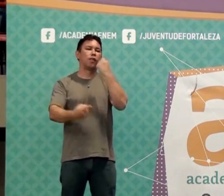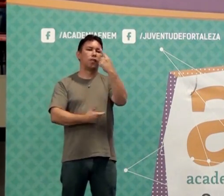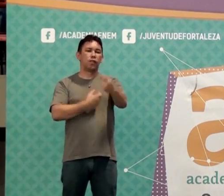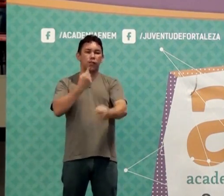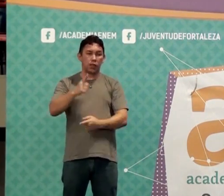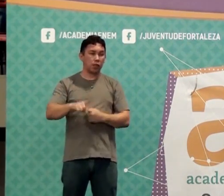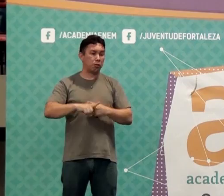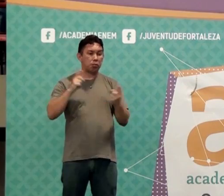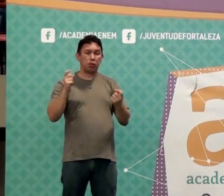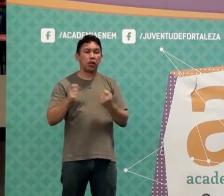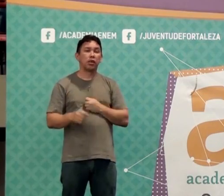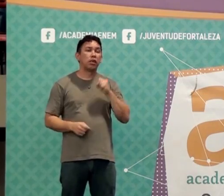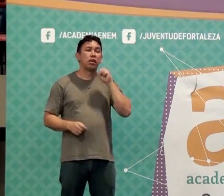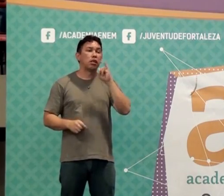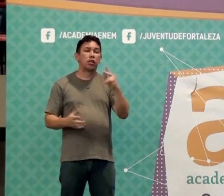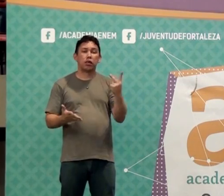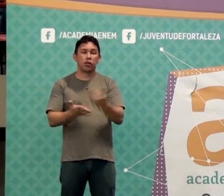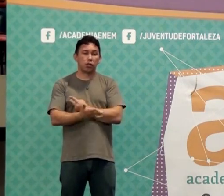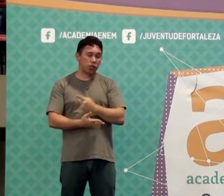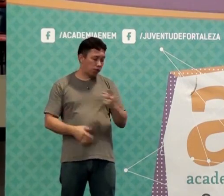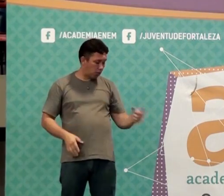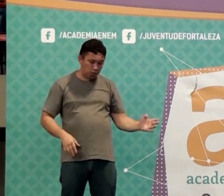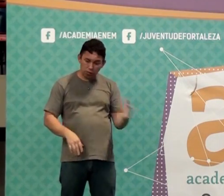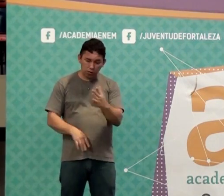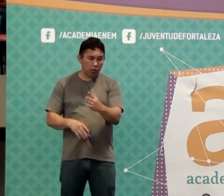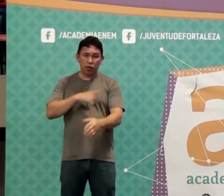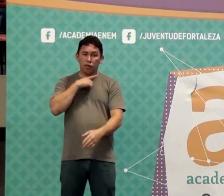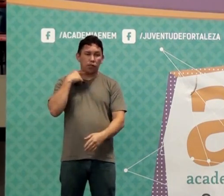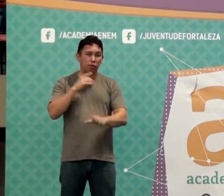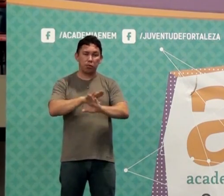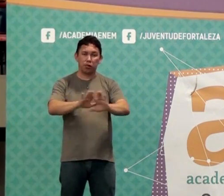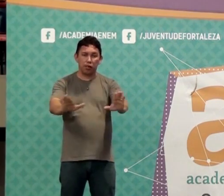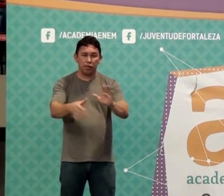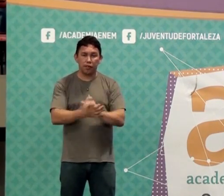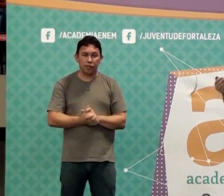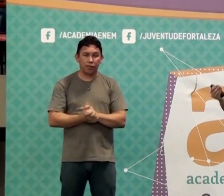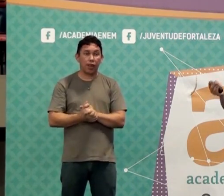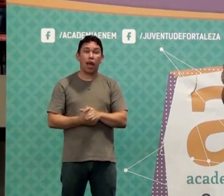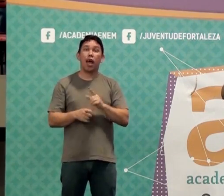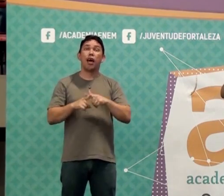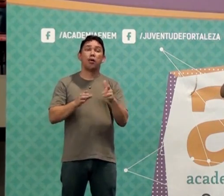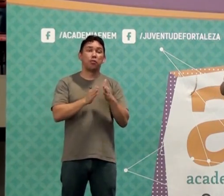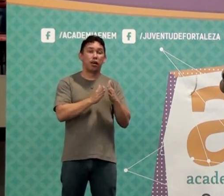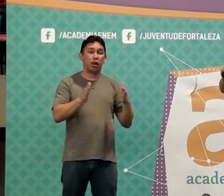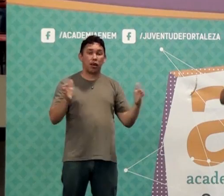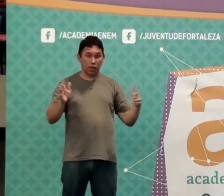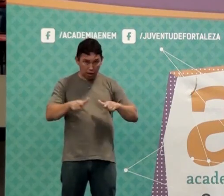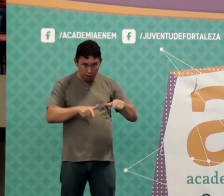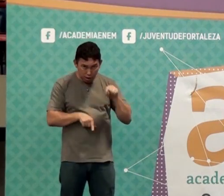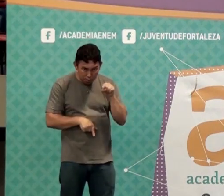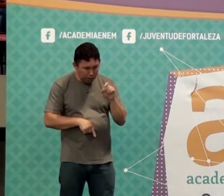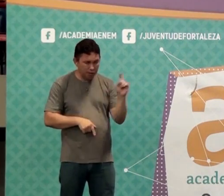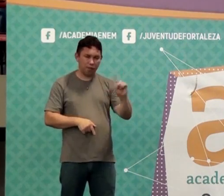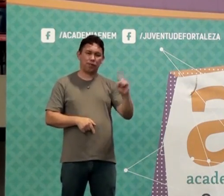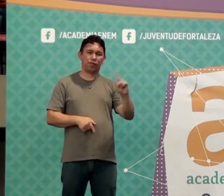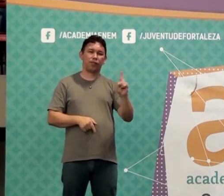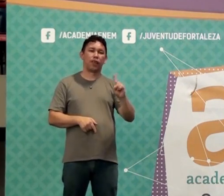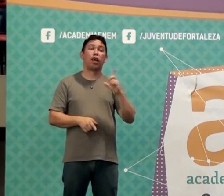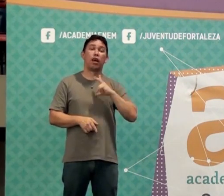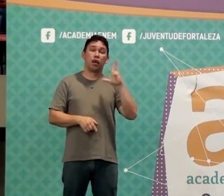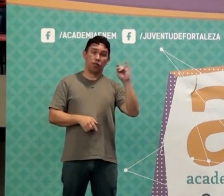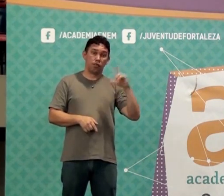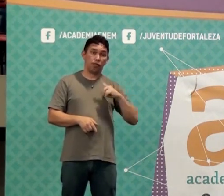menino Gabriel virar vassalo? Ele não vai trabalhar. Ele vai virar um nobre para lutar por mim. Professor, mas quando